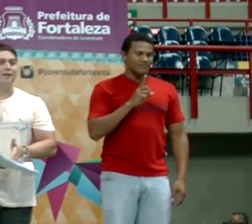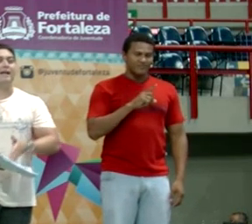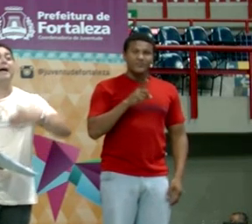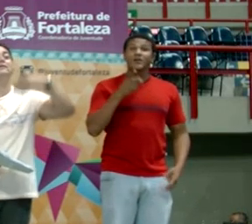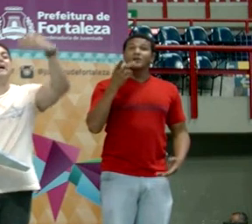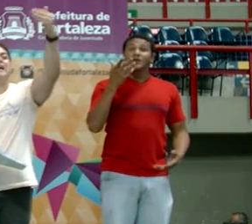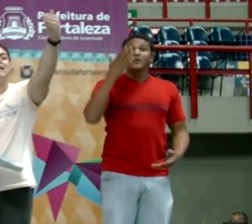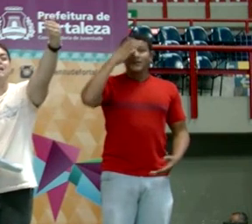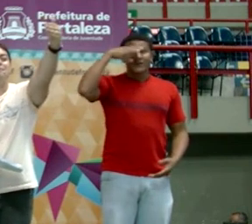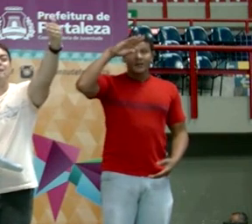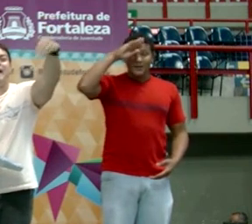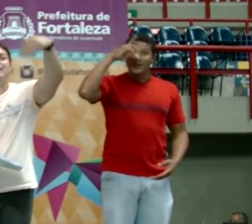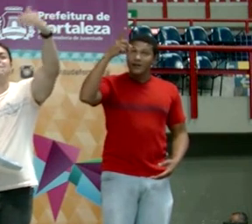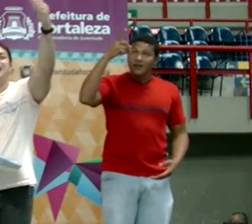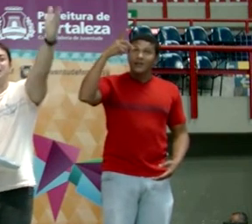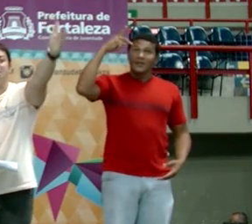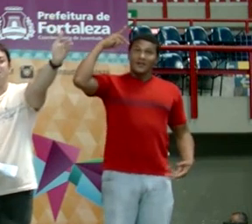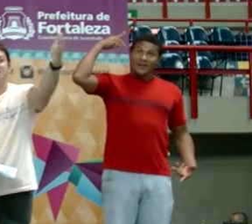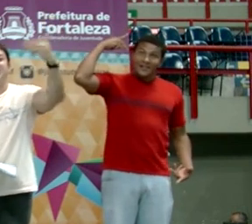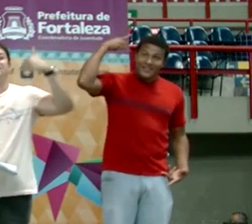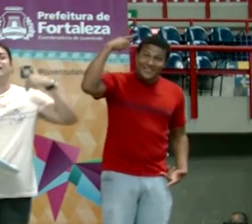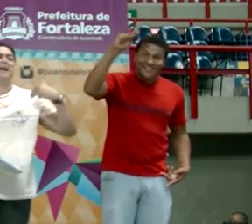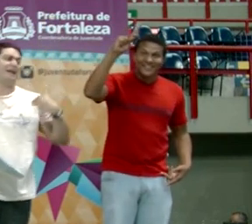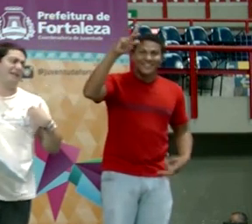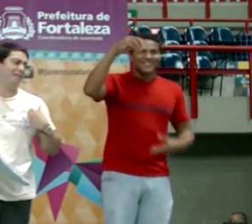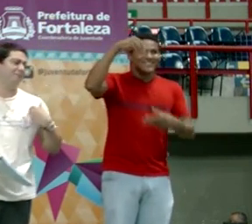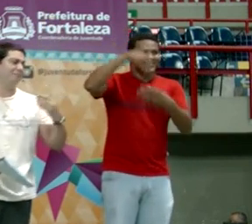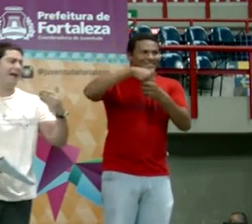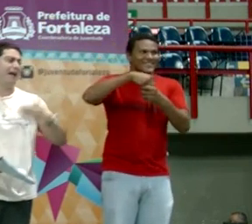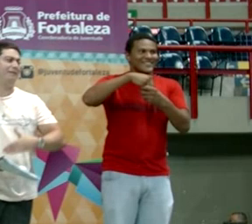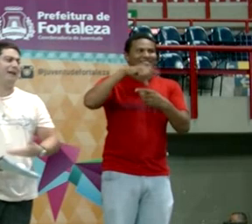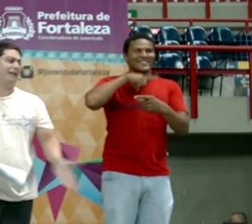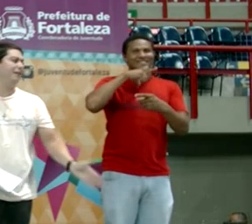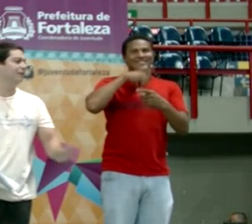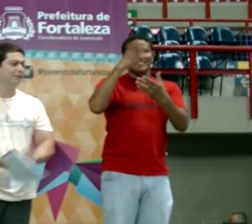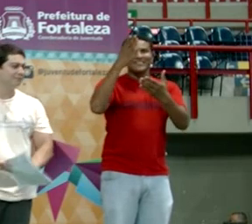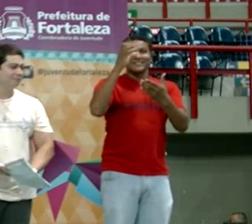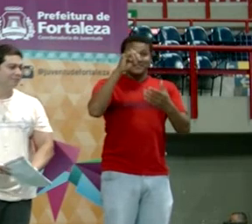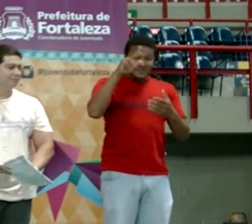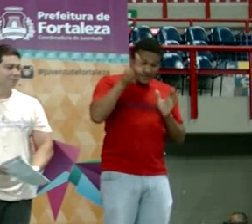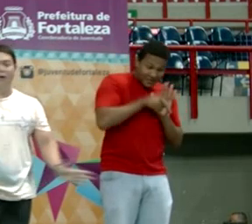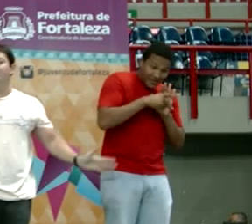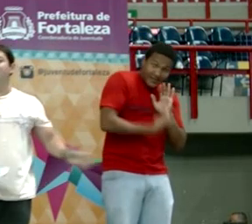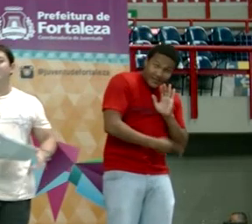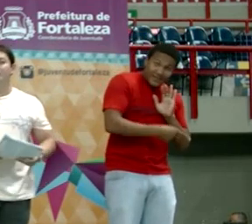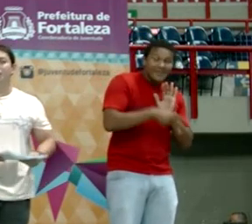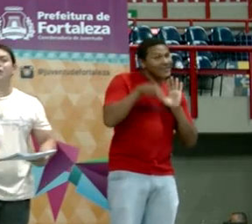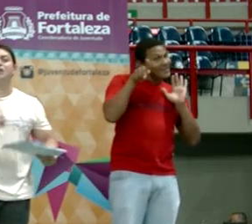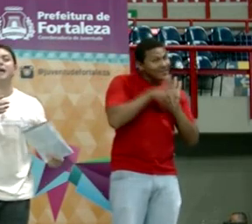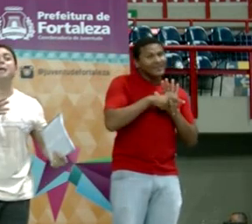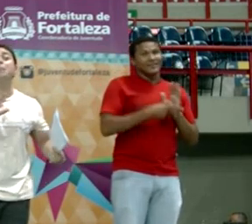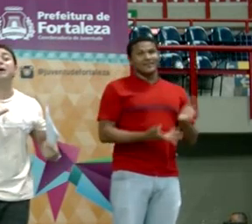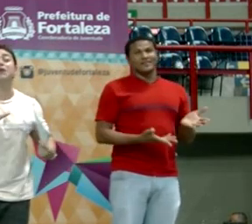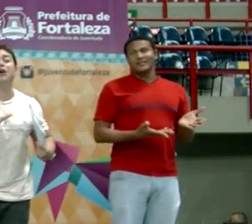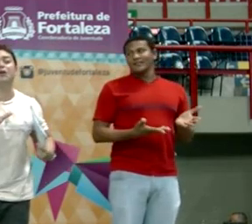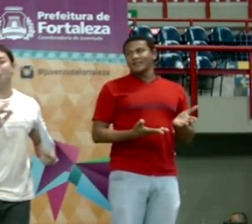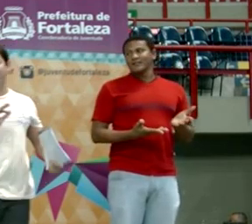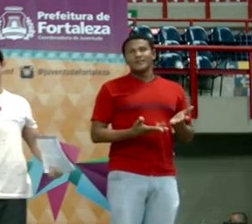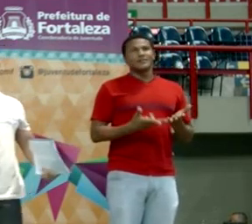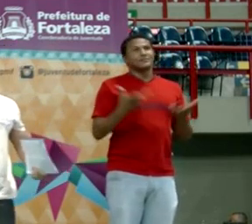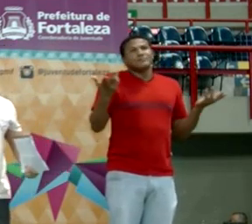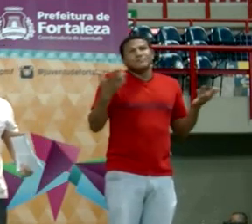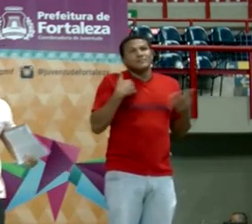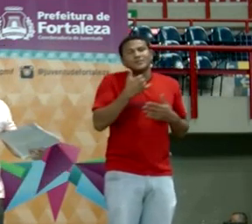Não. Certai aí, é daí. Certai aqui, é daqui. Pronto. No nosso